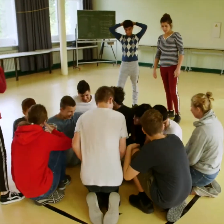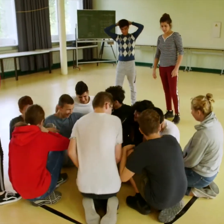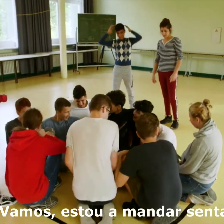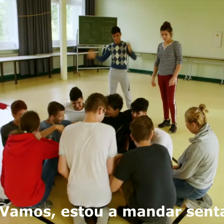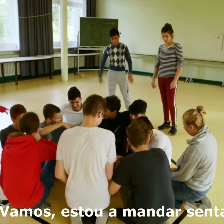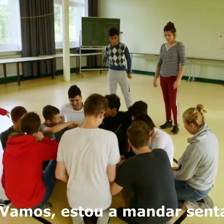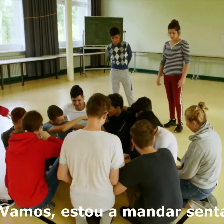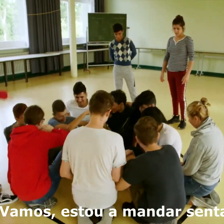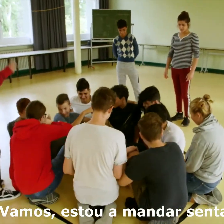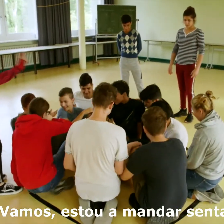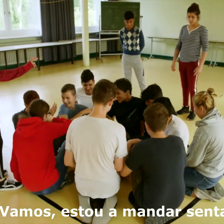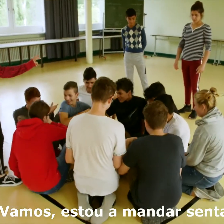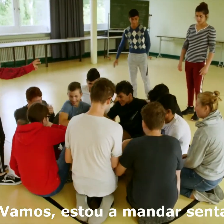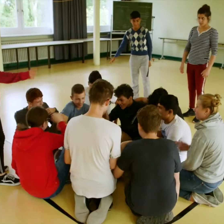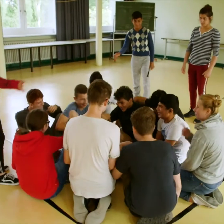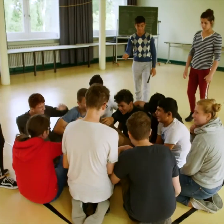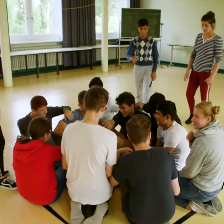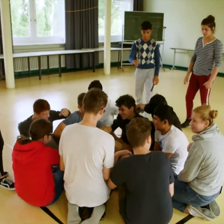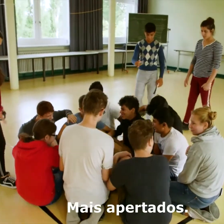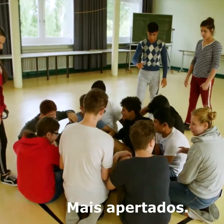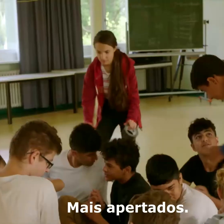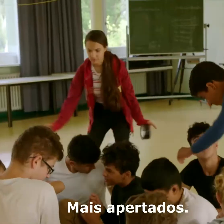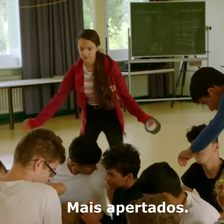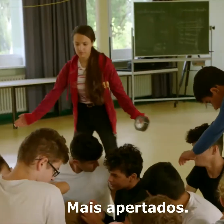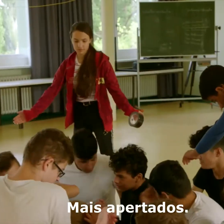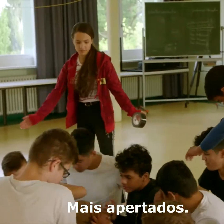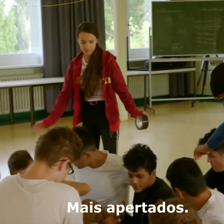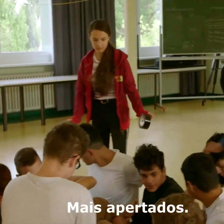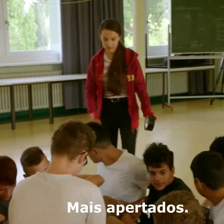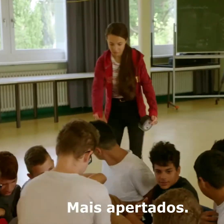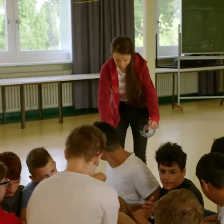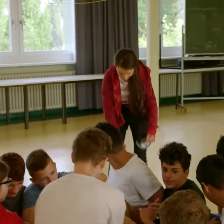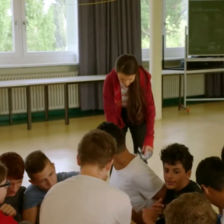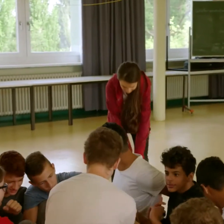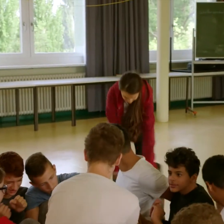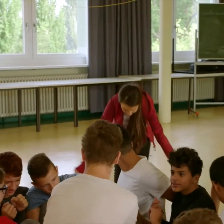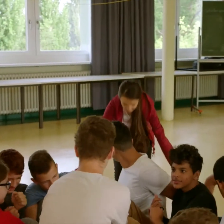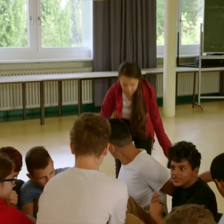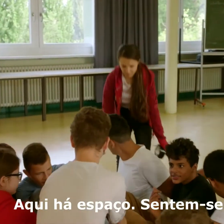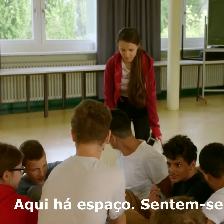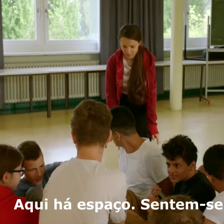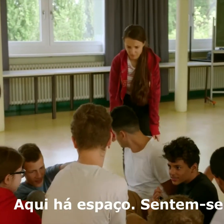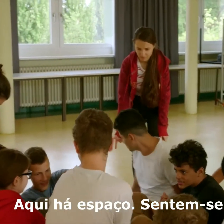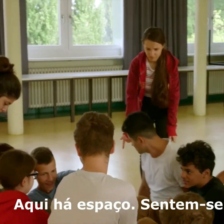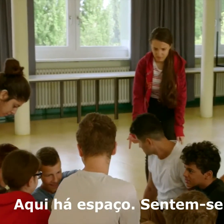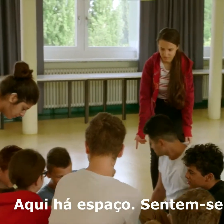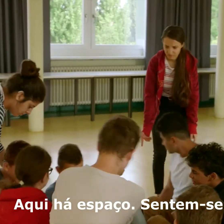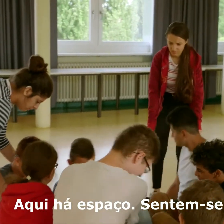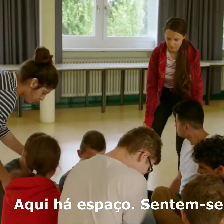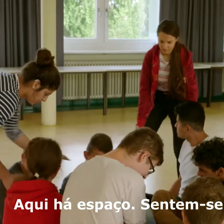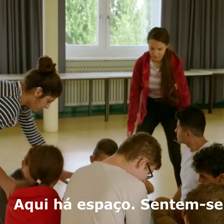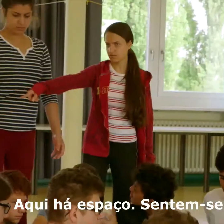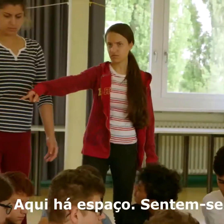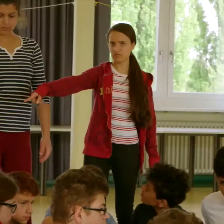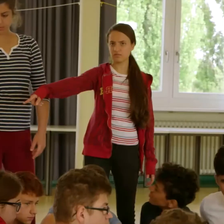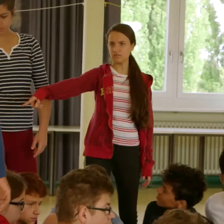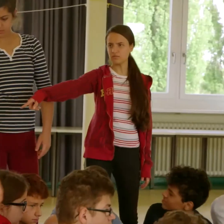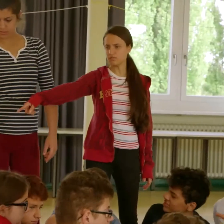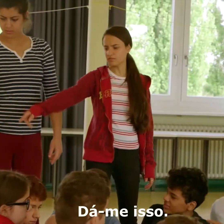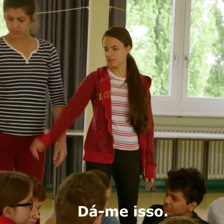Vamos, tu a mandar sentar. Mais apertados. Aqui há espaço. Sentem-se. Passa-me